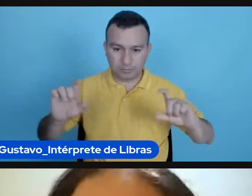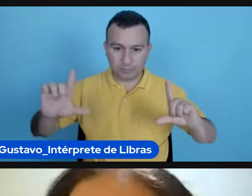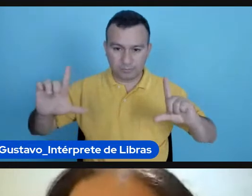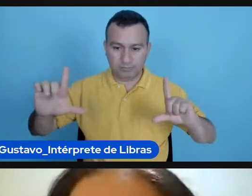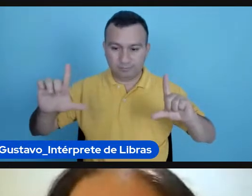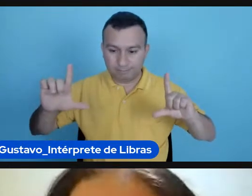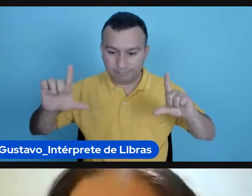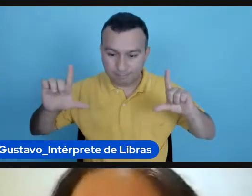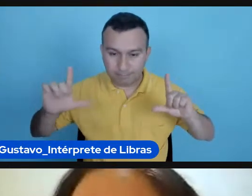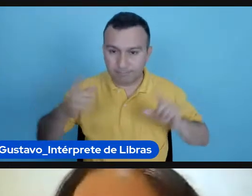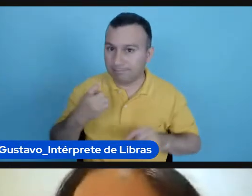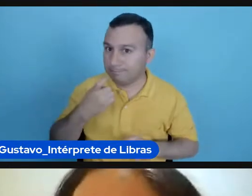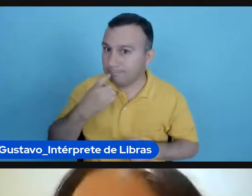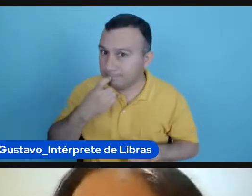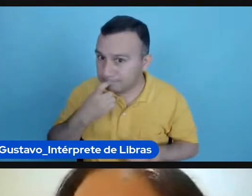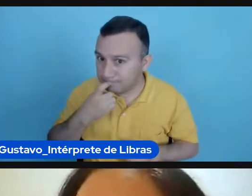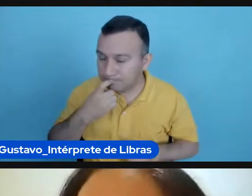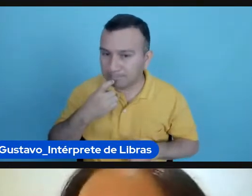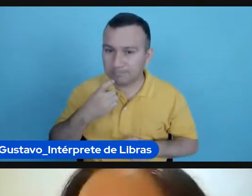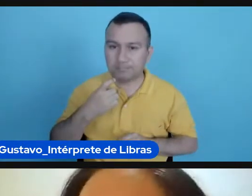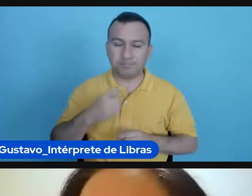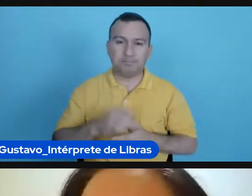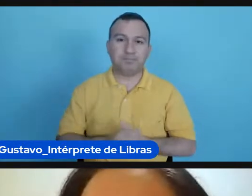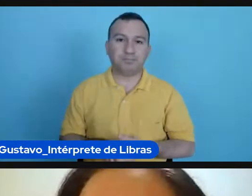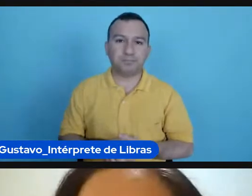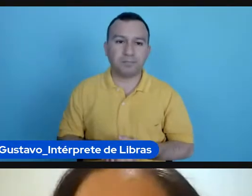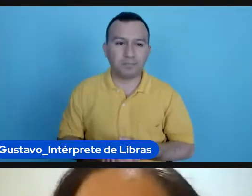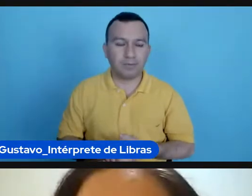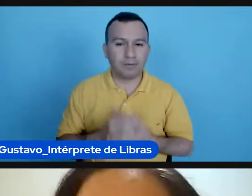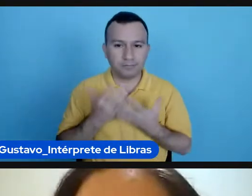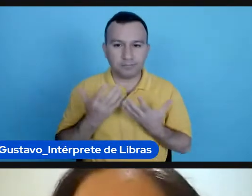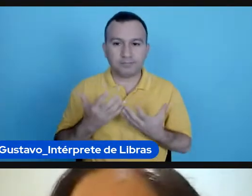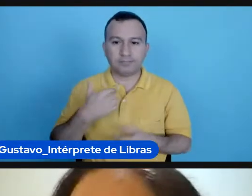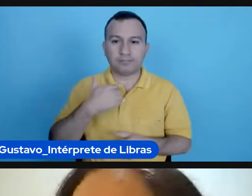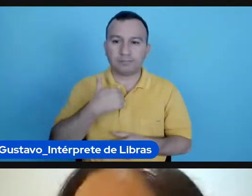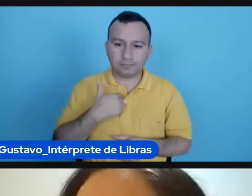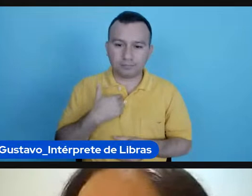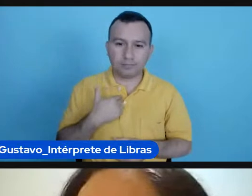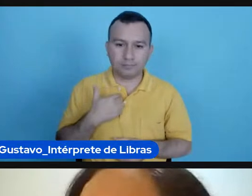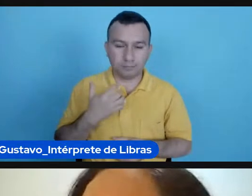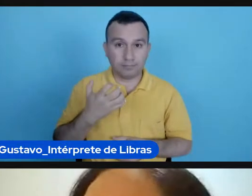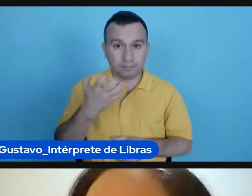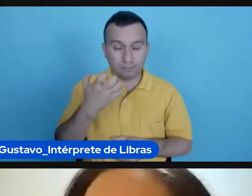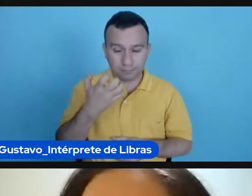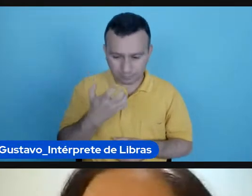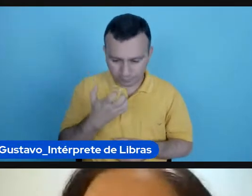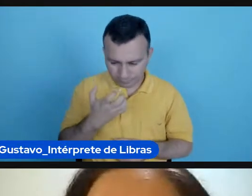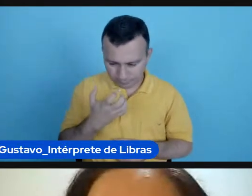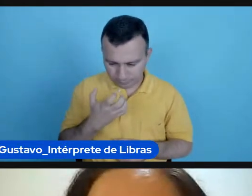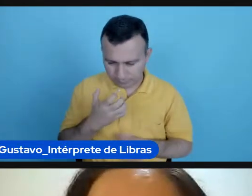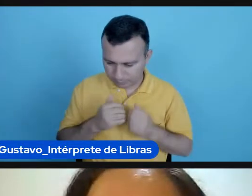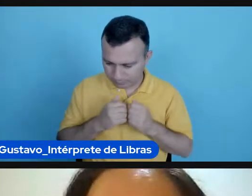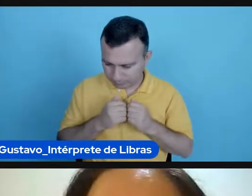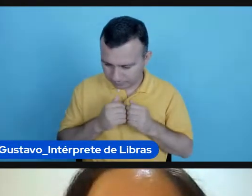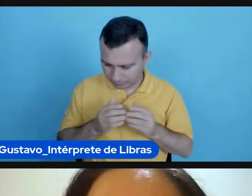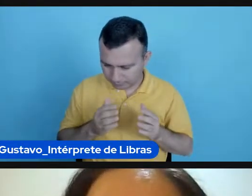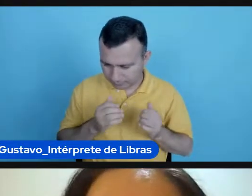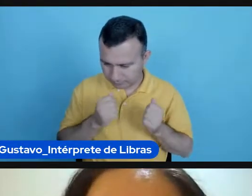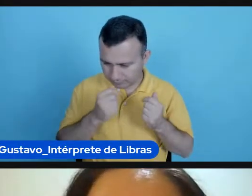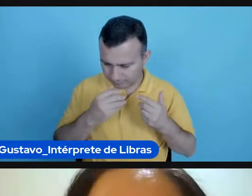Eu quero comentar, assim, um pouquinho esses vídeos, né, que foram